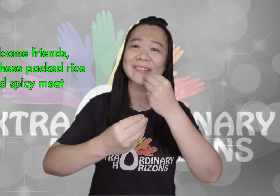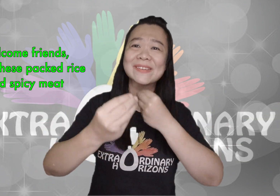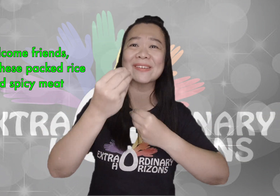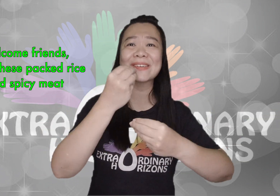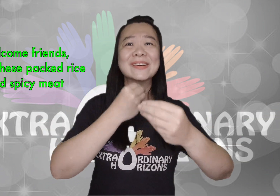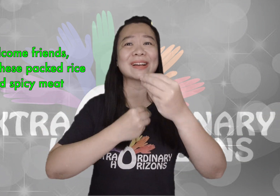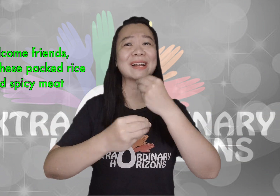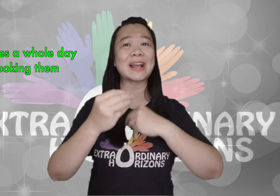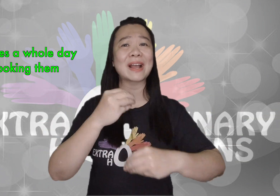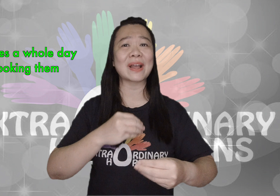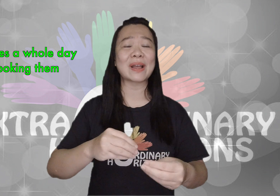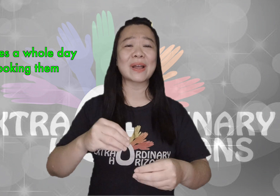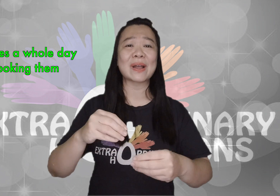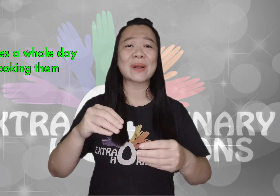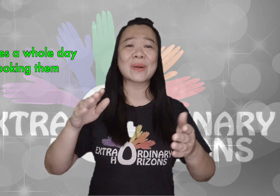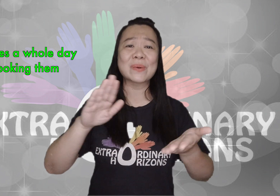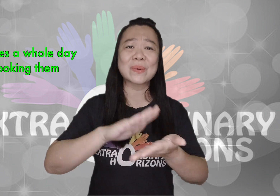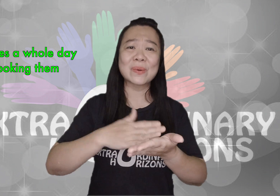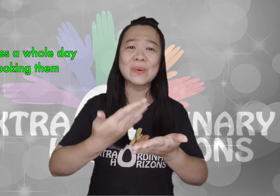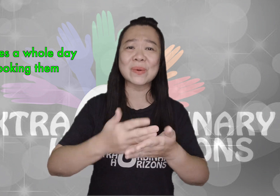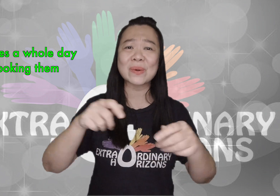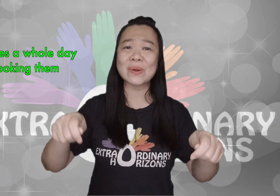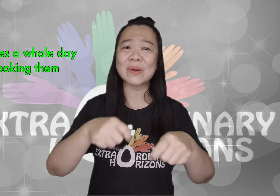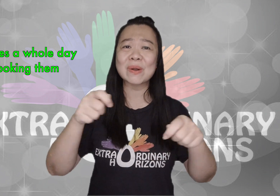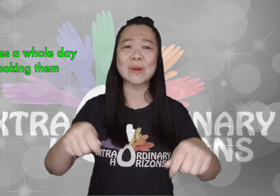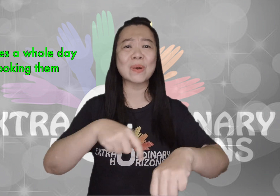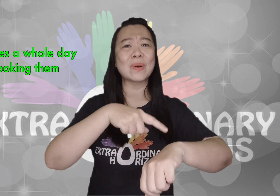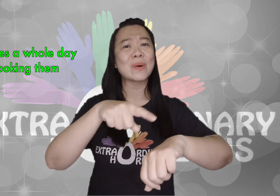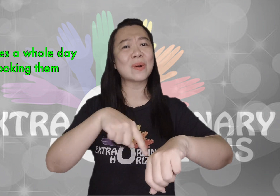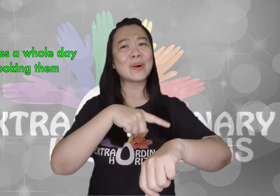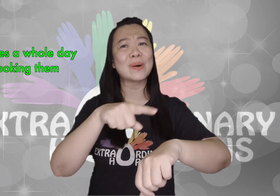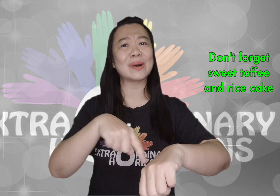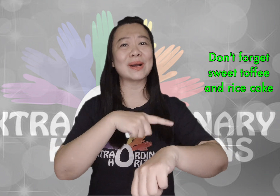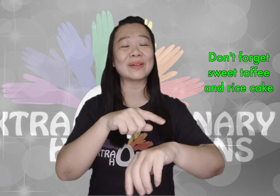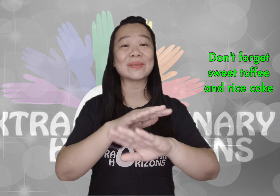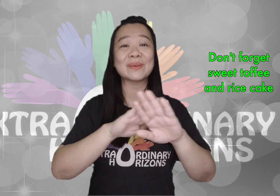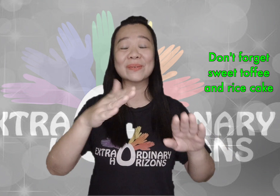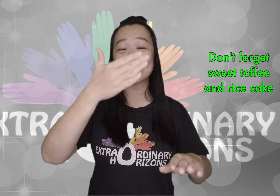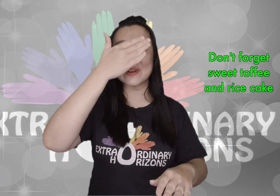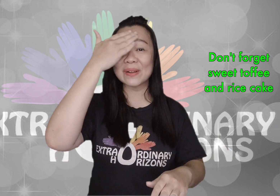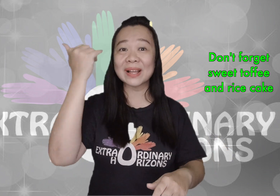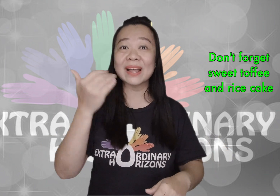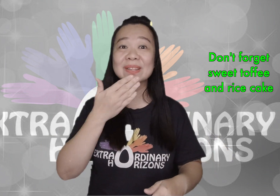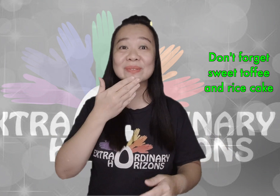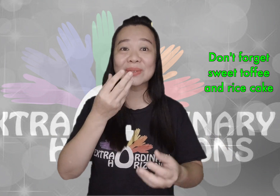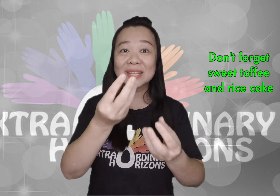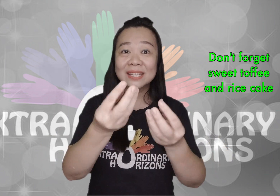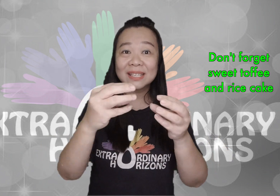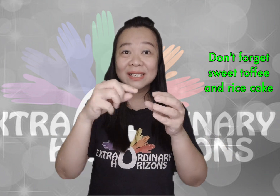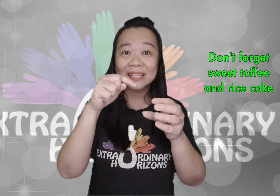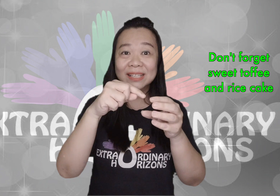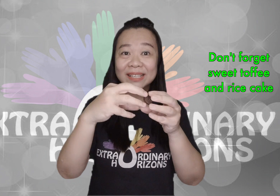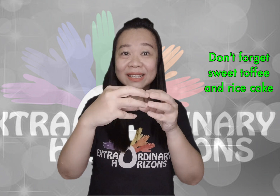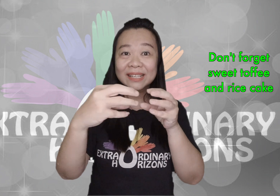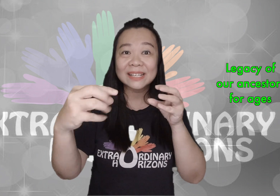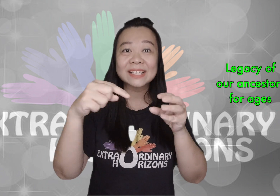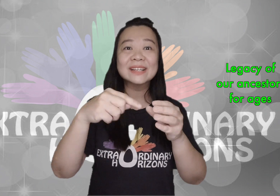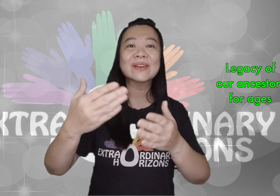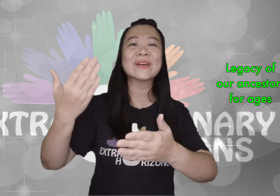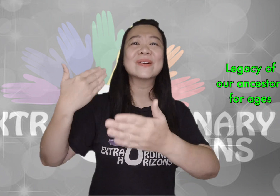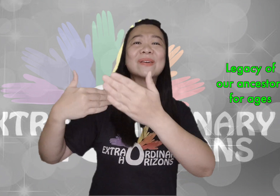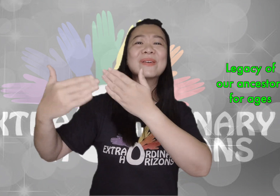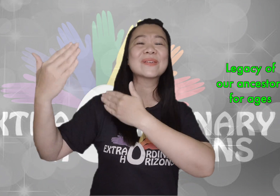nikmati Kawan penat memasak Malam ke pagi Wajik dan dodol Jangan lupakan